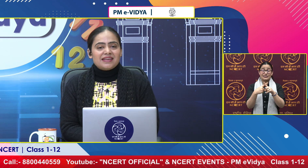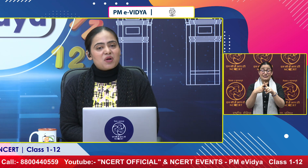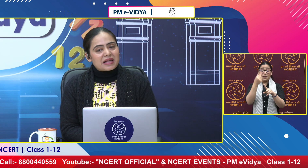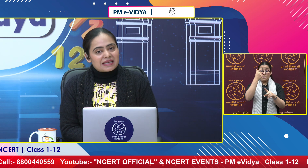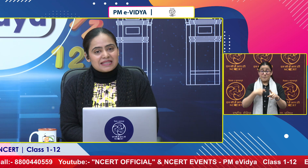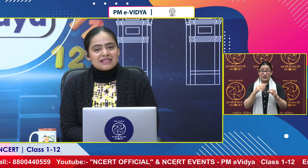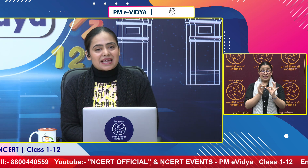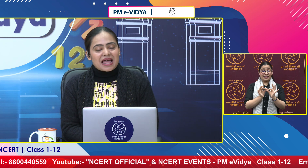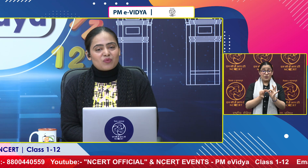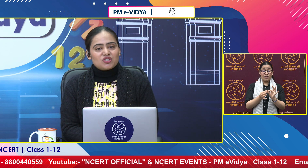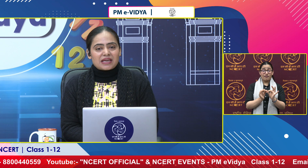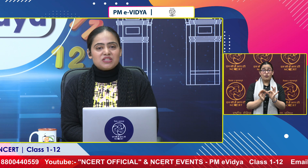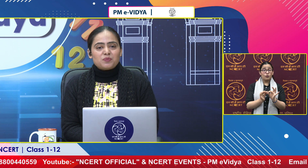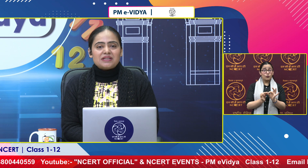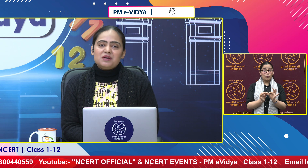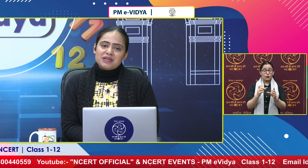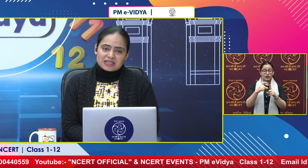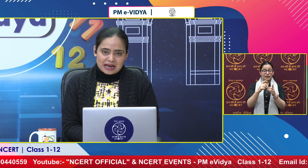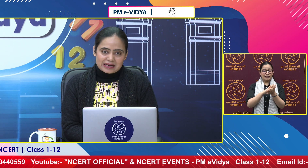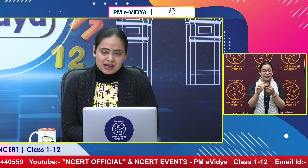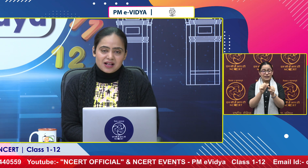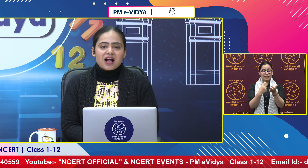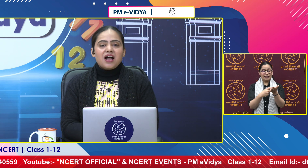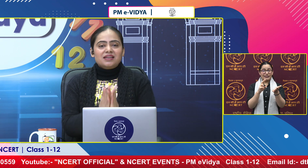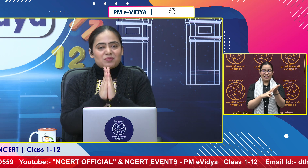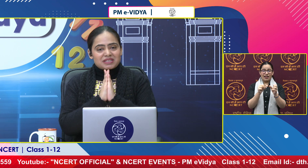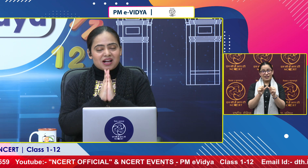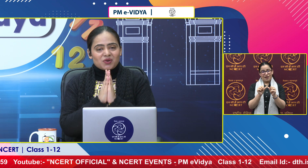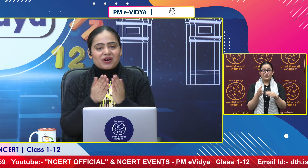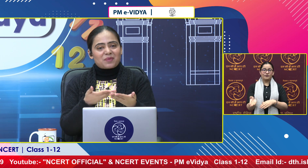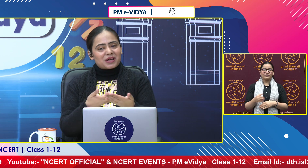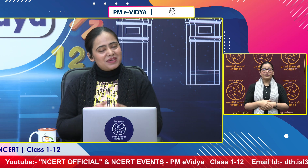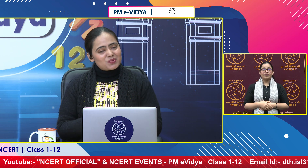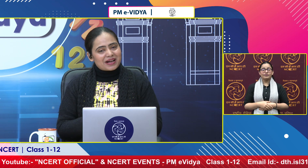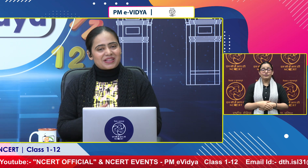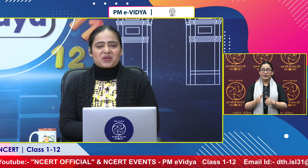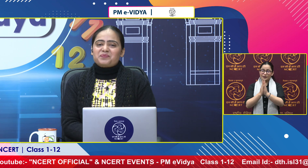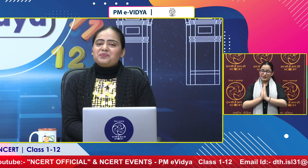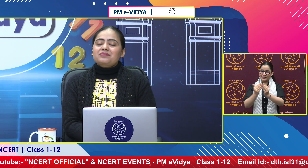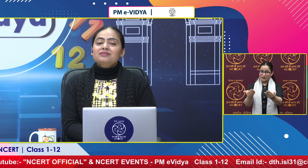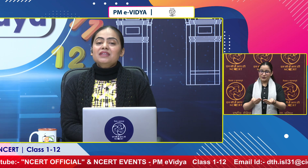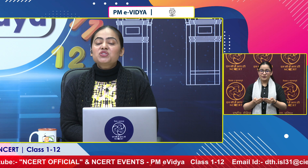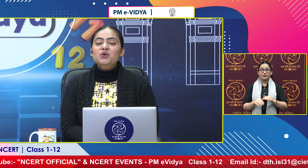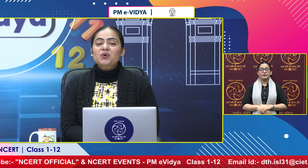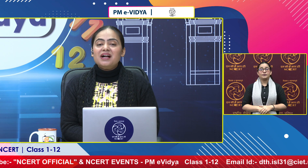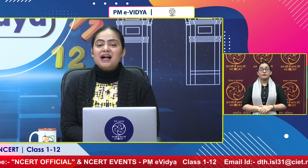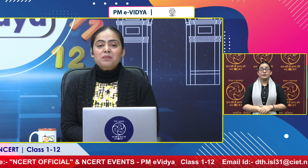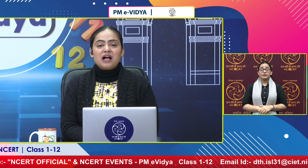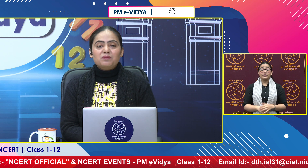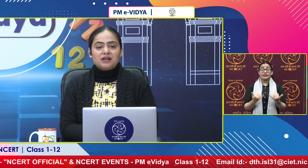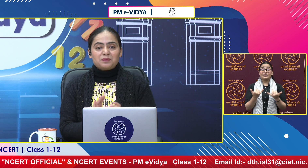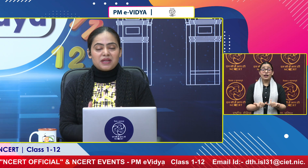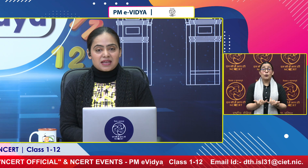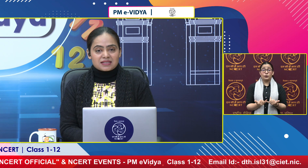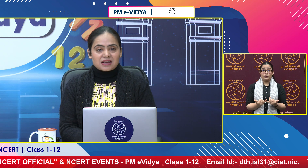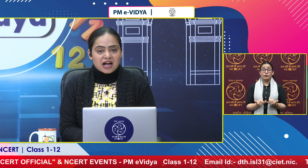असिस्ट करेंगी हमारी इंडियन साइन लैंग्वेज के इंटरप्रेटर मिस धारणा। नमस्कार और आपका भी स्वागत है। अब